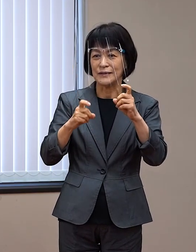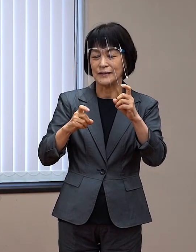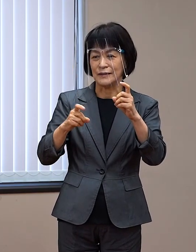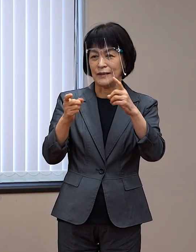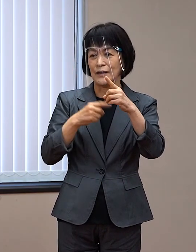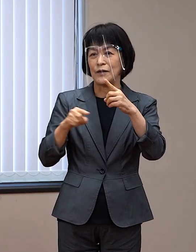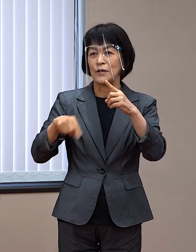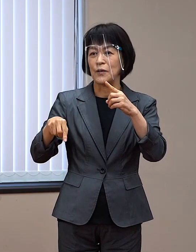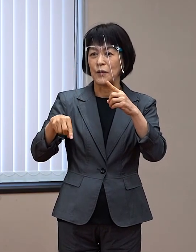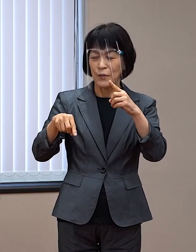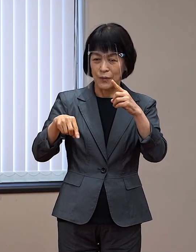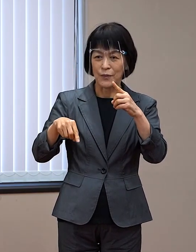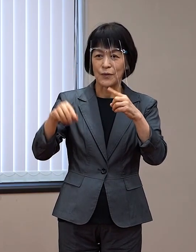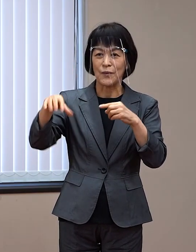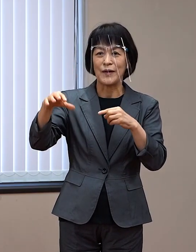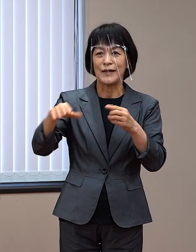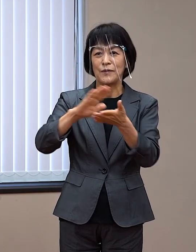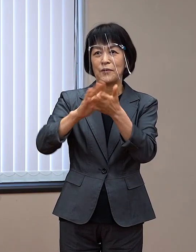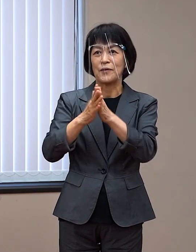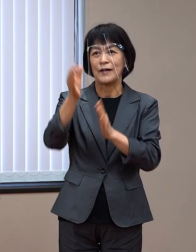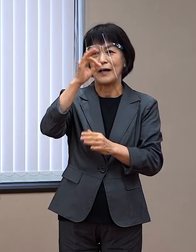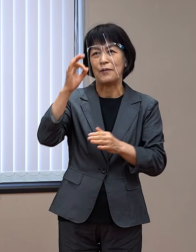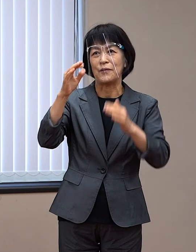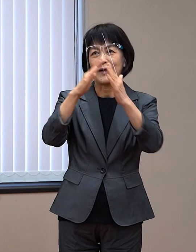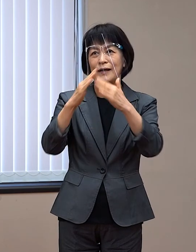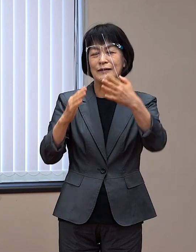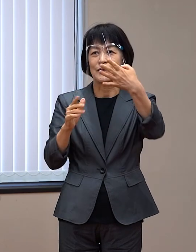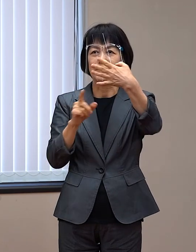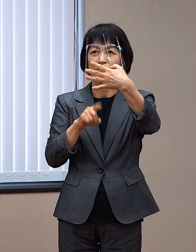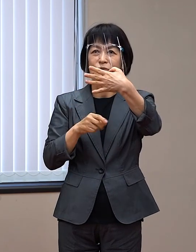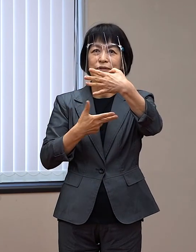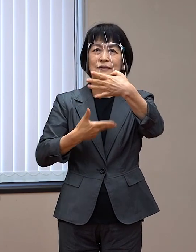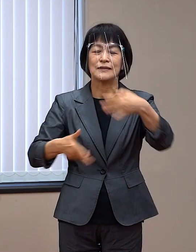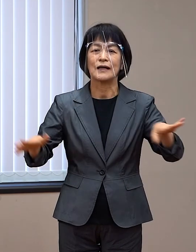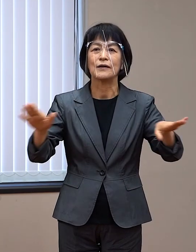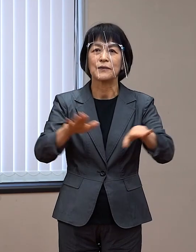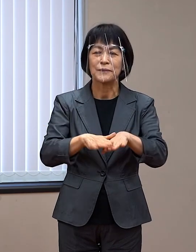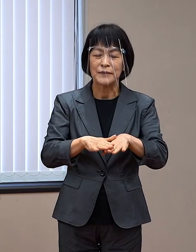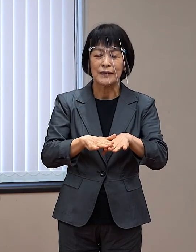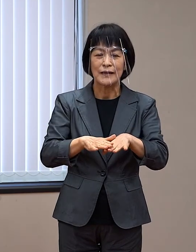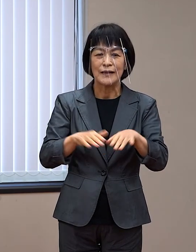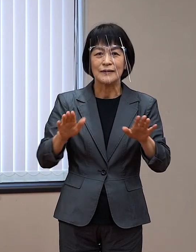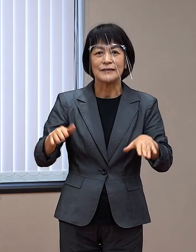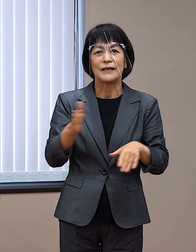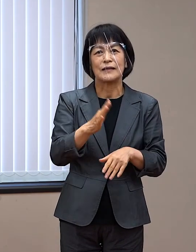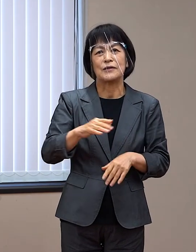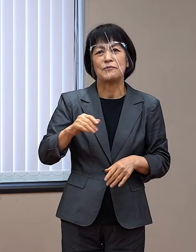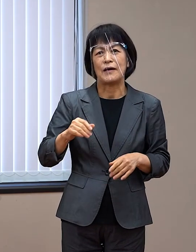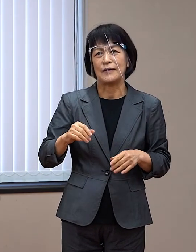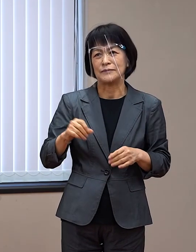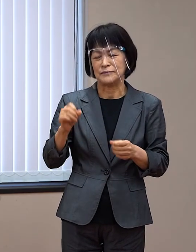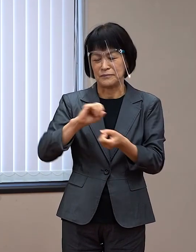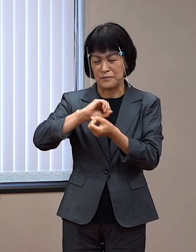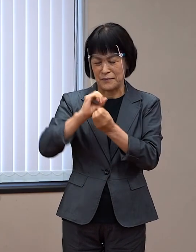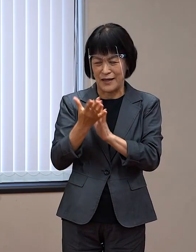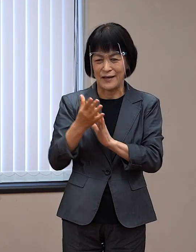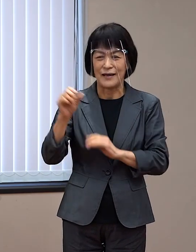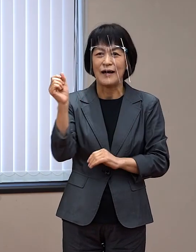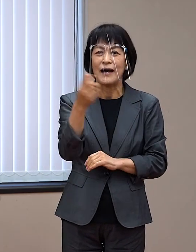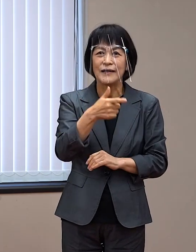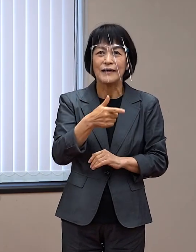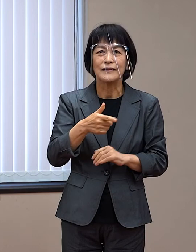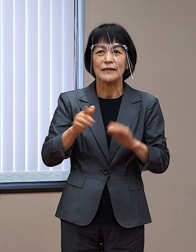17日に閉幕いたしました。近年の開会の早まりを受け、今回初めて会期